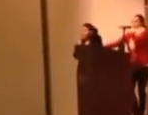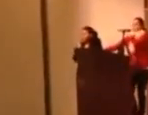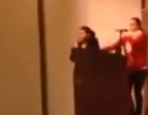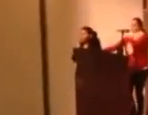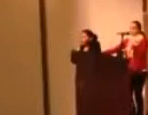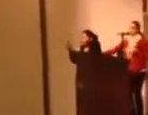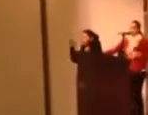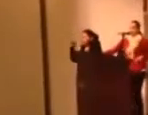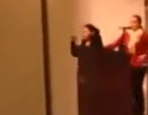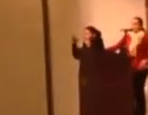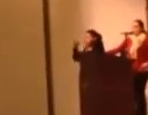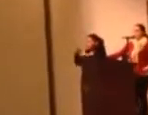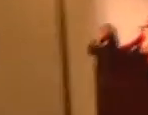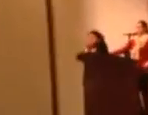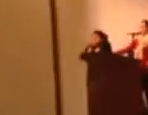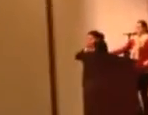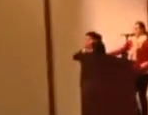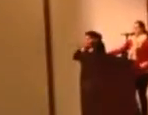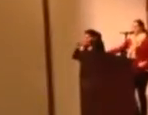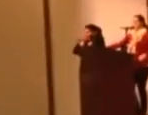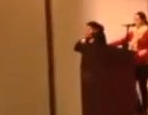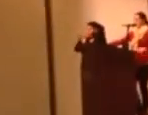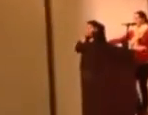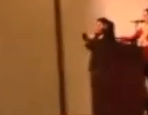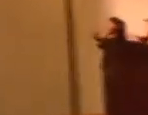¿Ninguna? ¿Quedó clarísimo? Ya nos podemos ir.